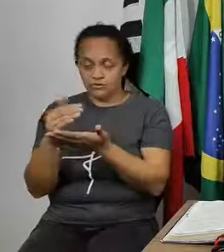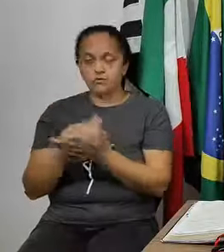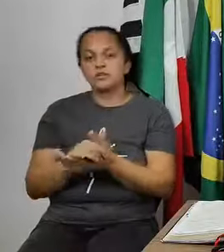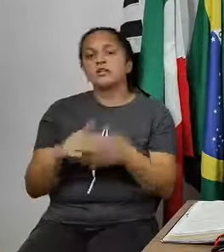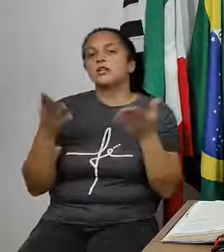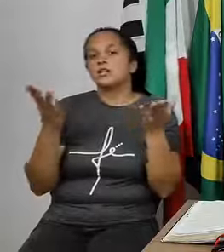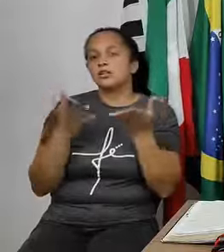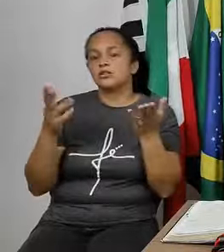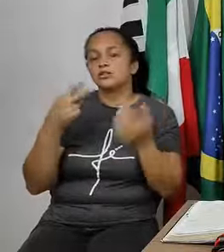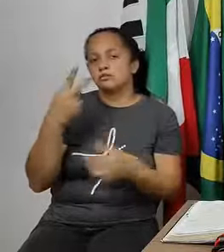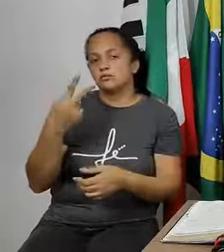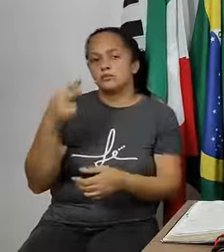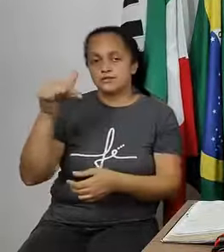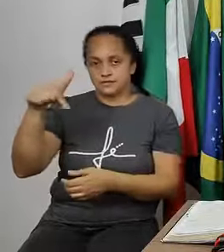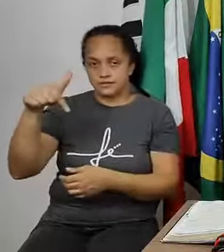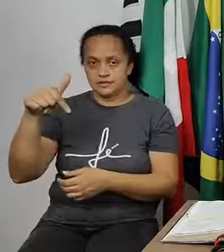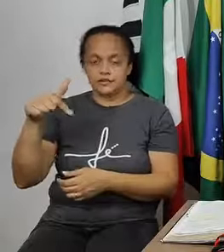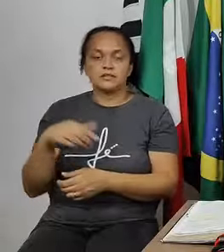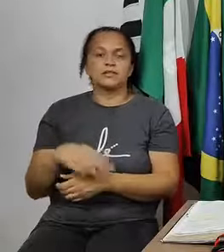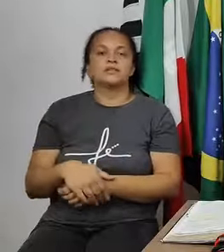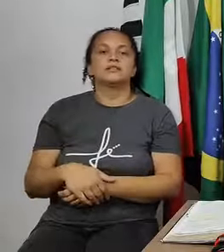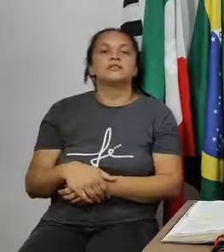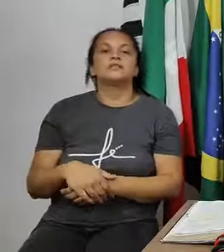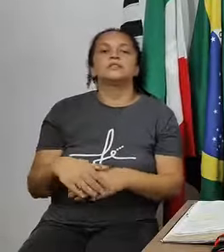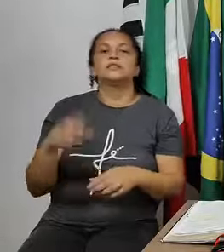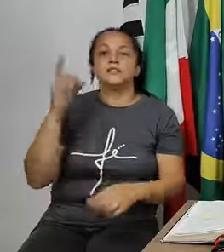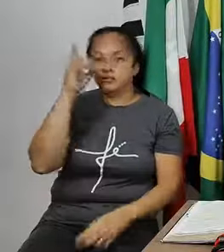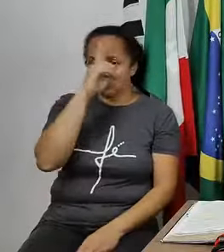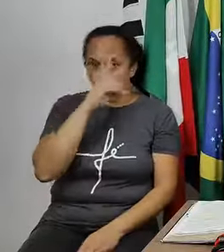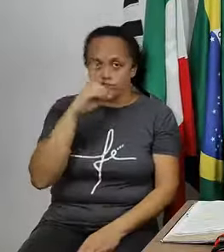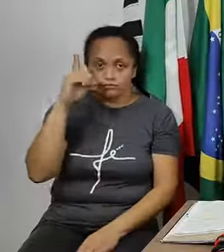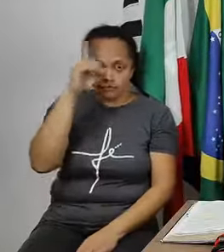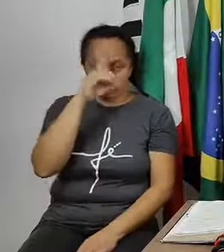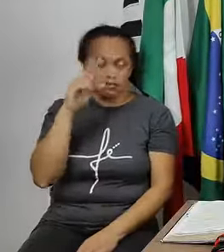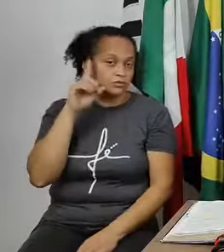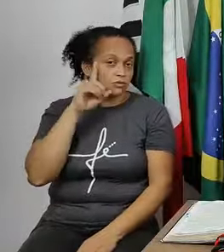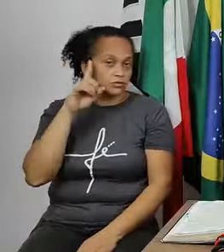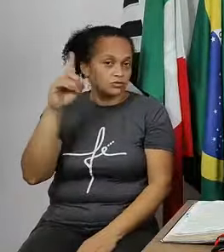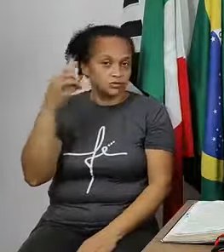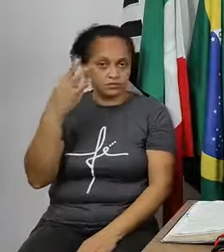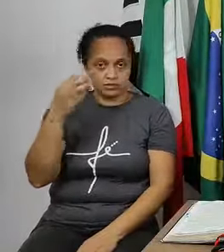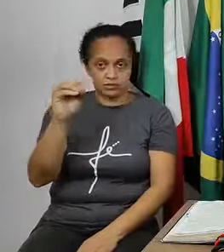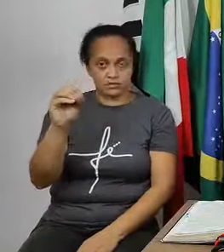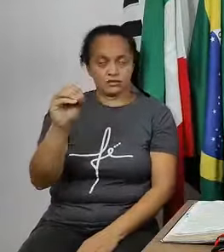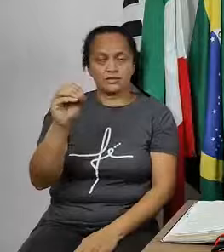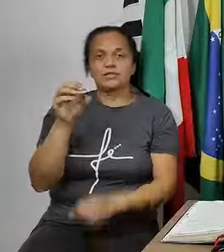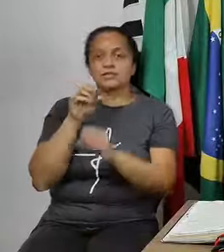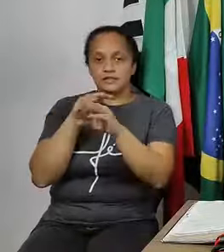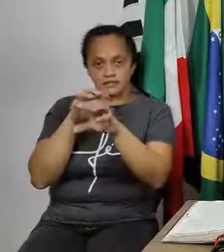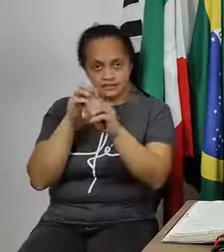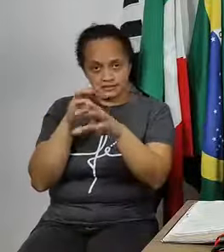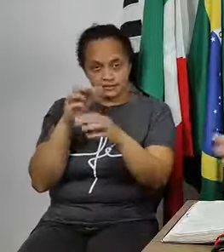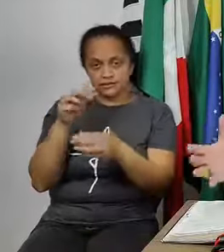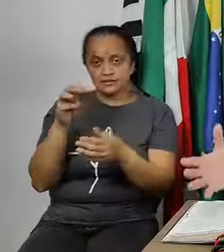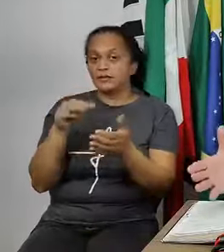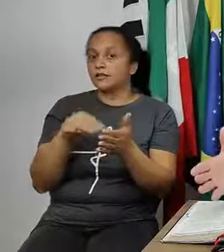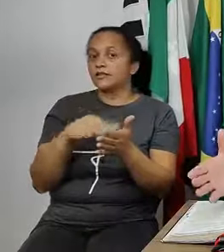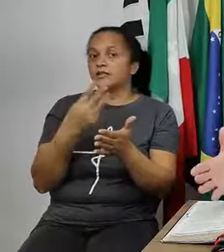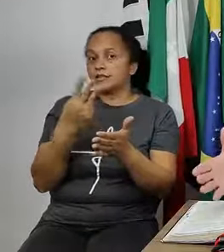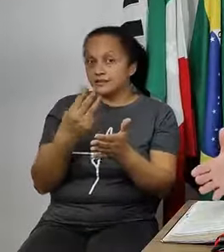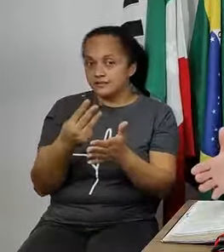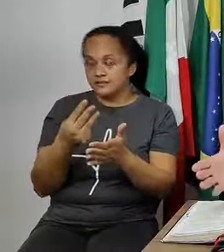no domingo, né, dia 30, nós vamos dar a terceira parte, que é no